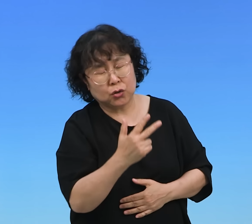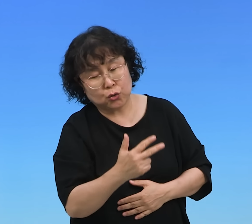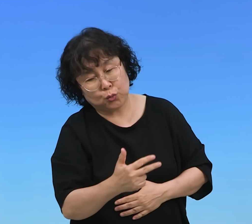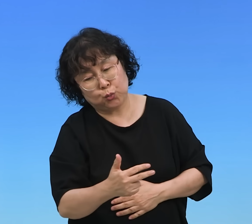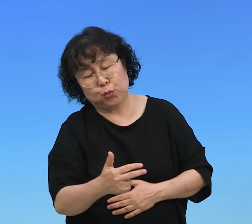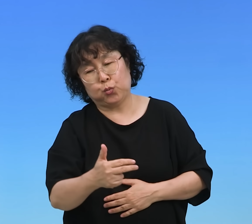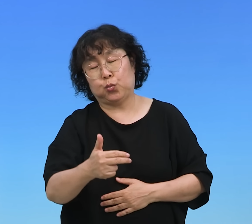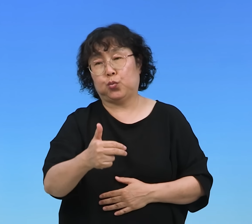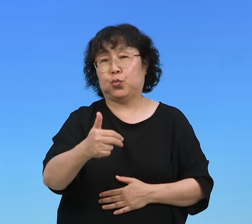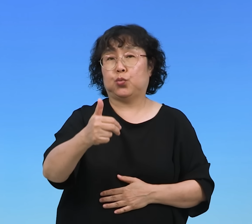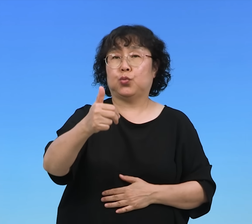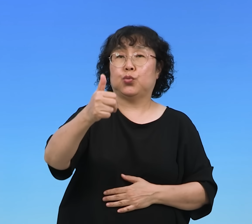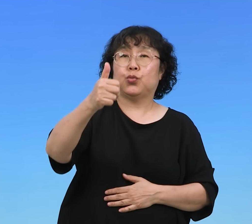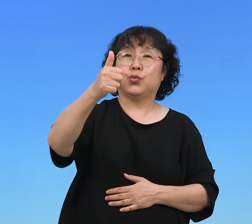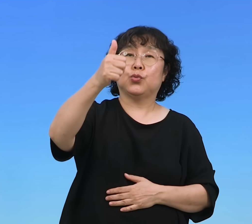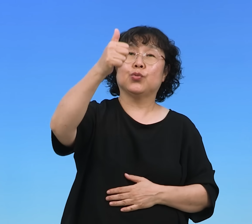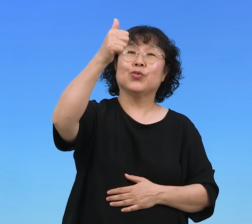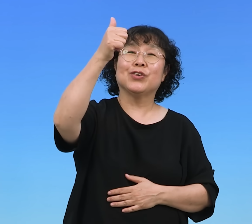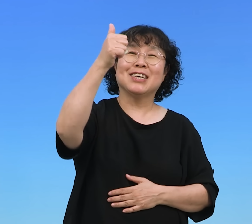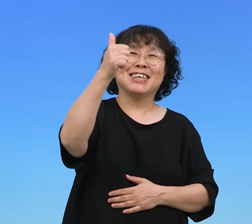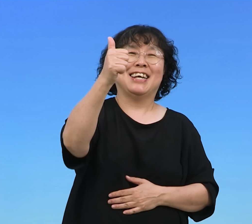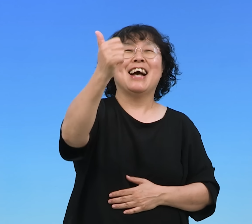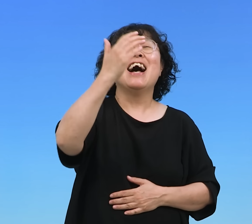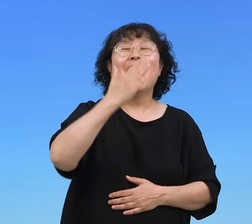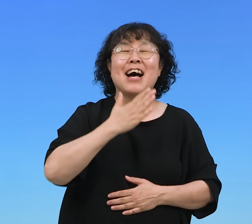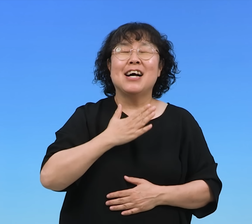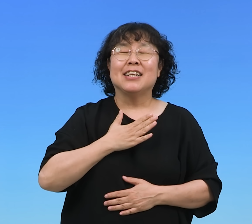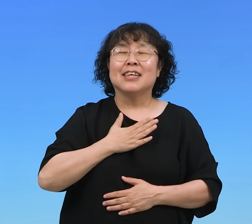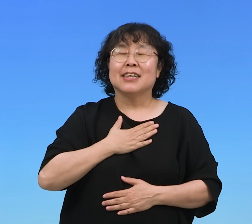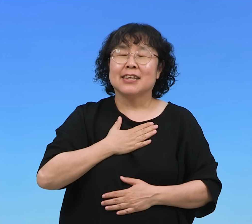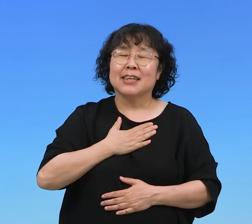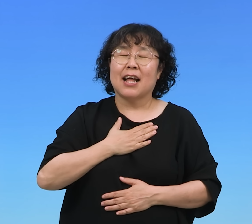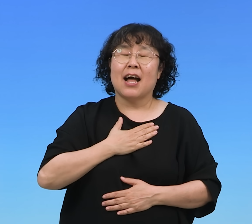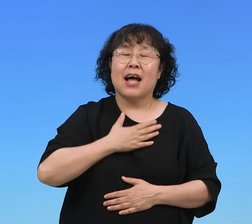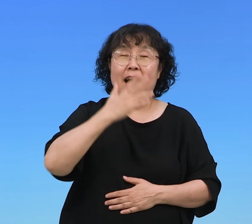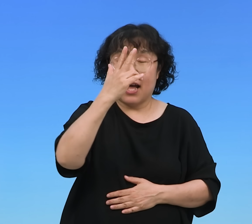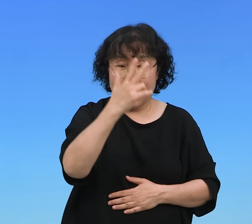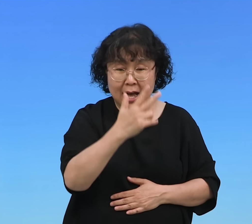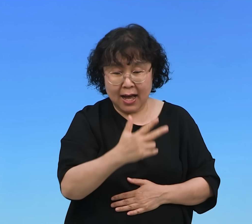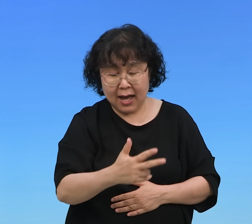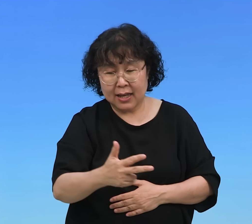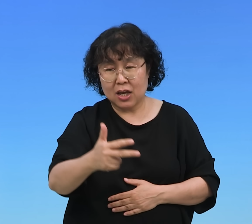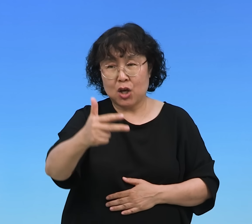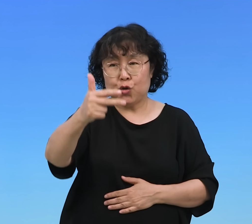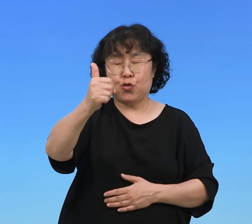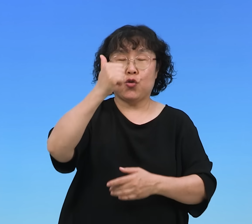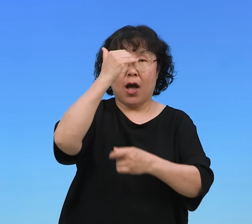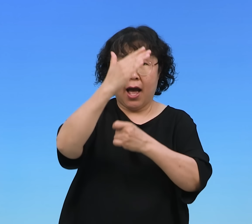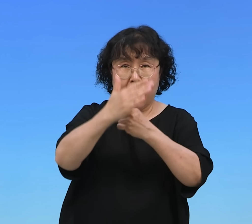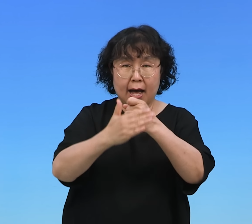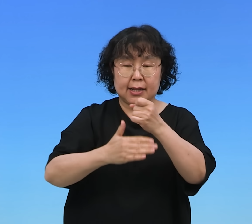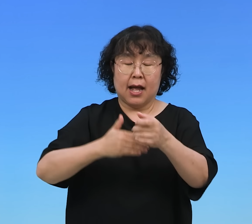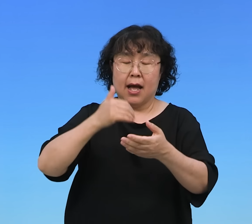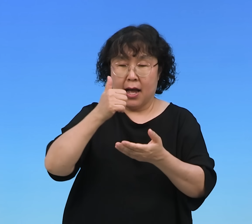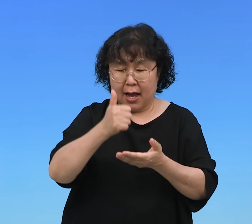신실하신 나는 연약하지만 나의 주 하나님은, 나의